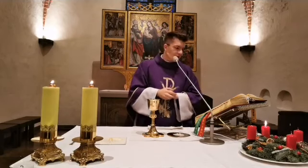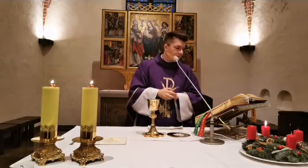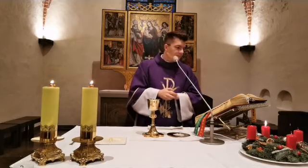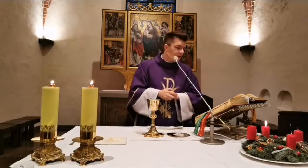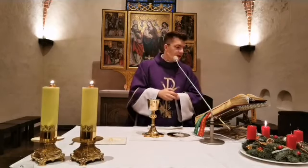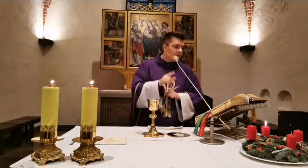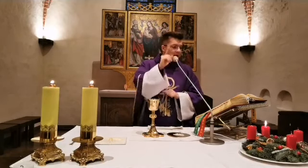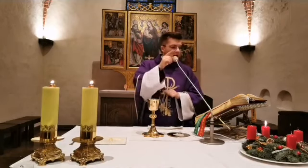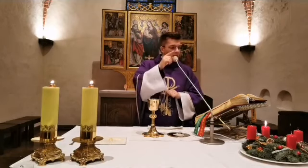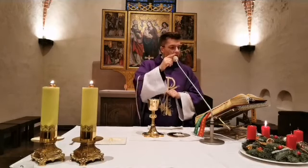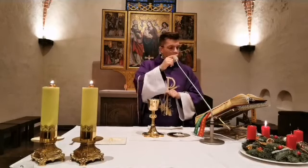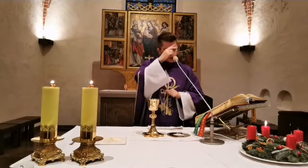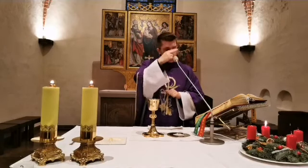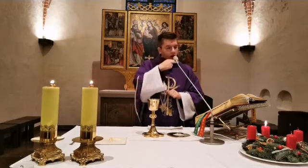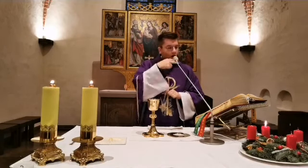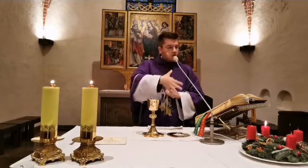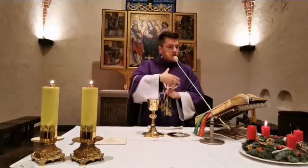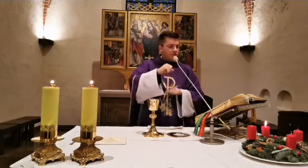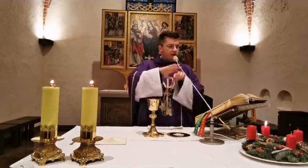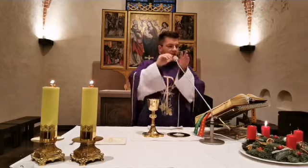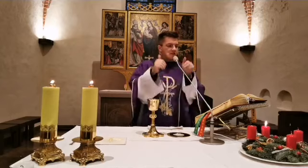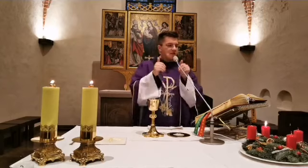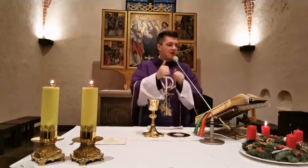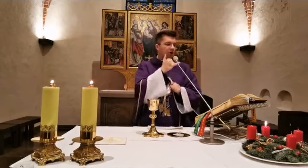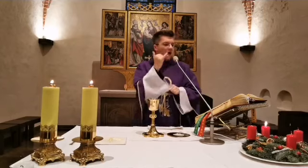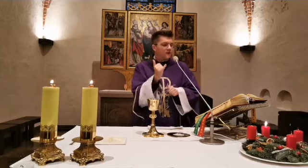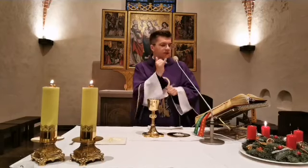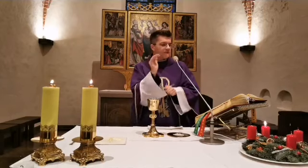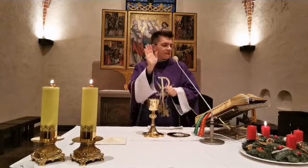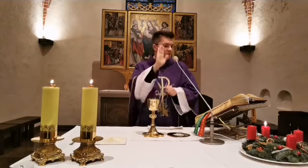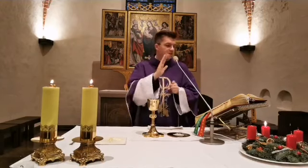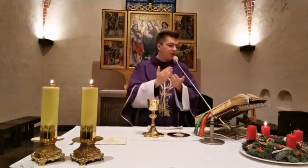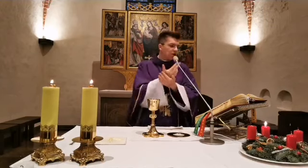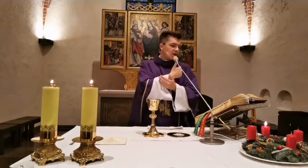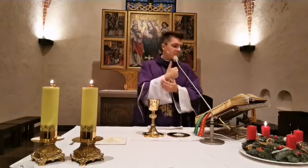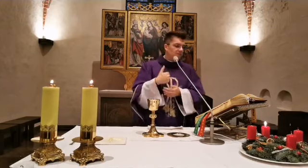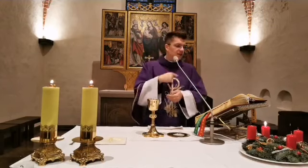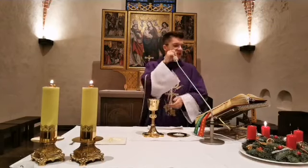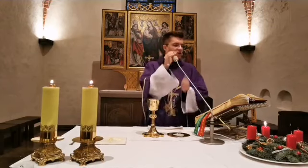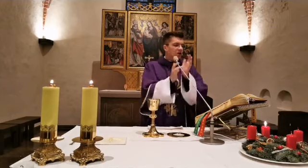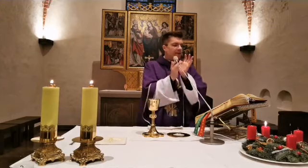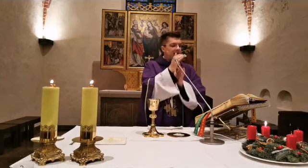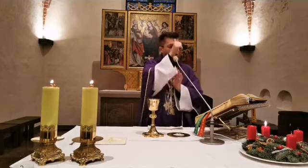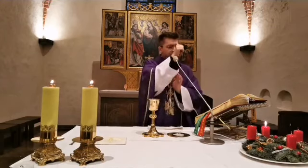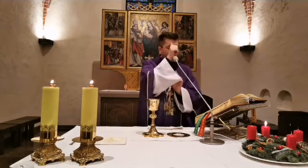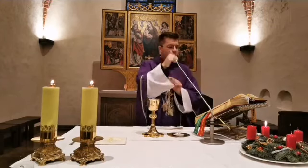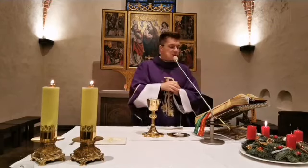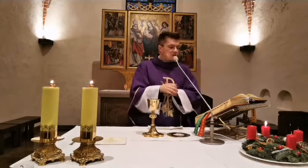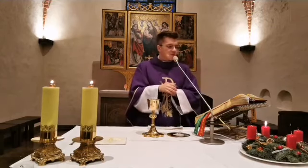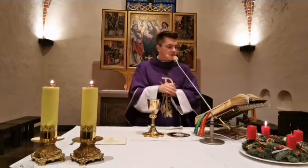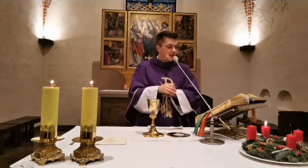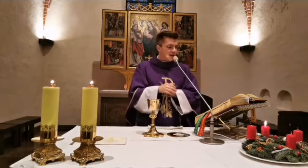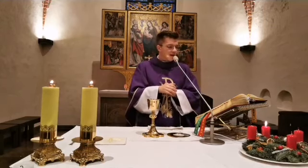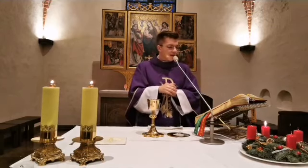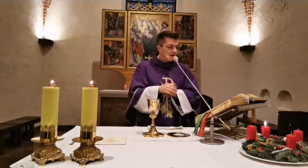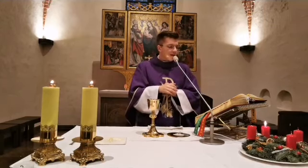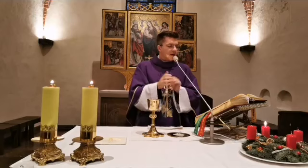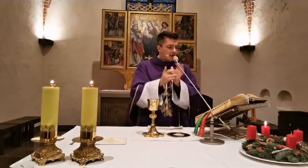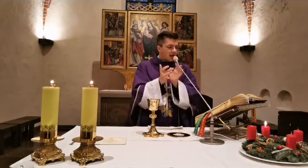dziękczynię. Panie, Ojcze Święty, Wszechmogący, Wieczny Boże, przez naszego Pana Jezusa